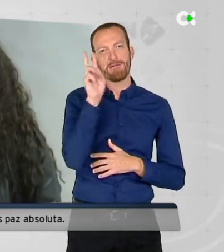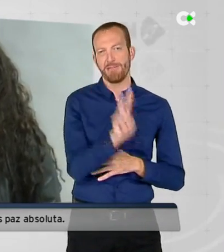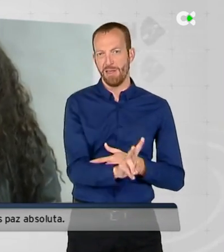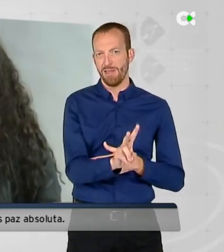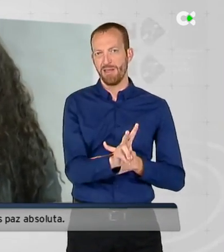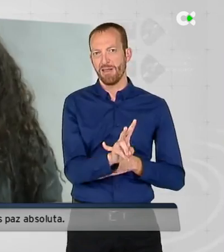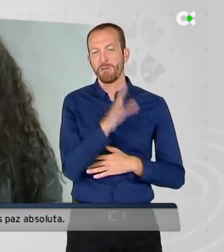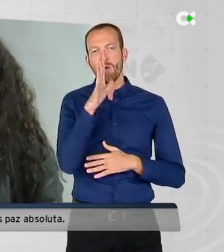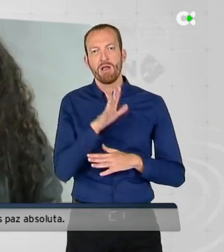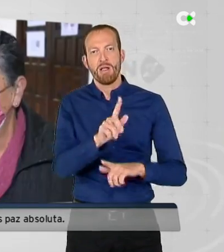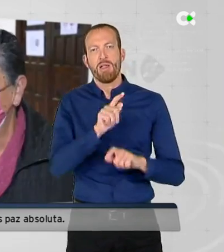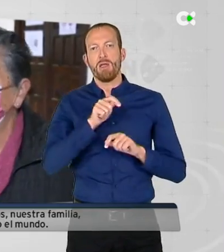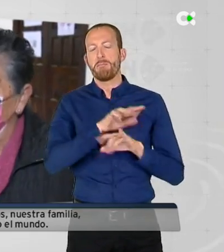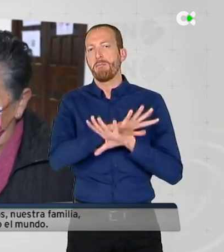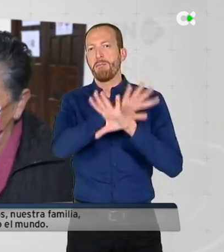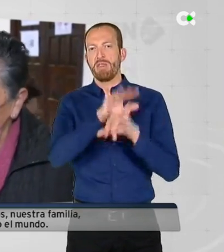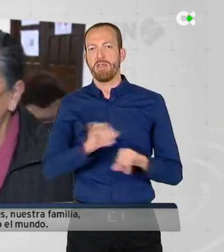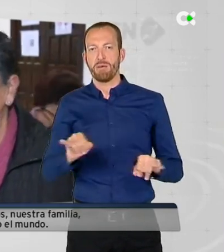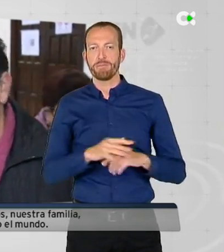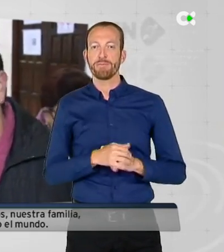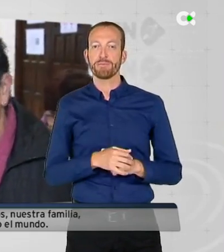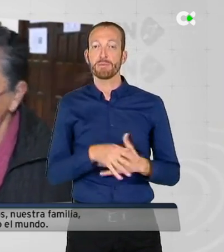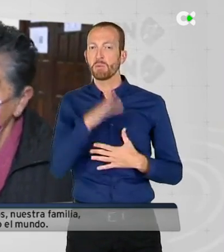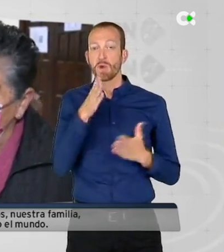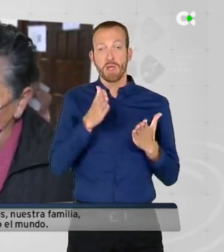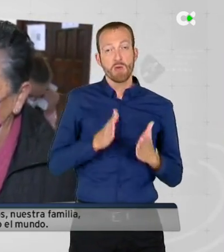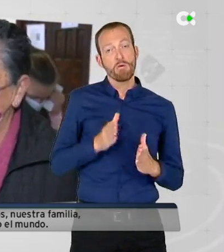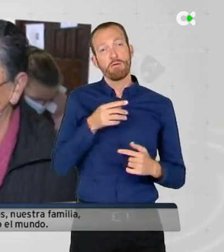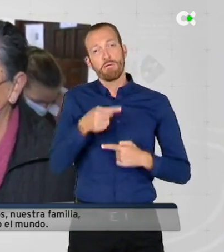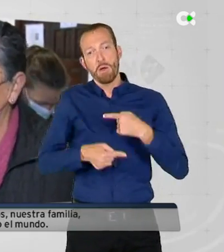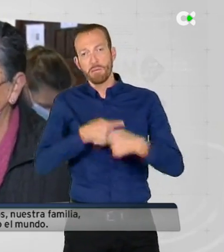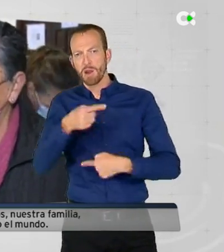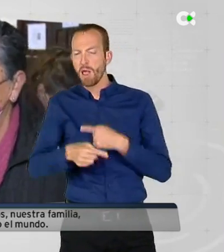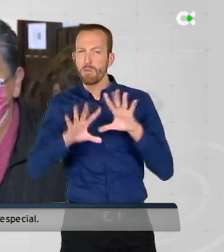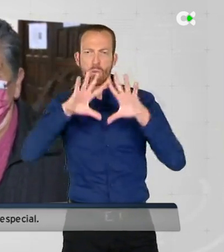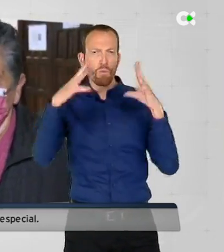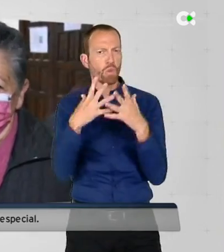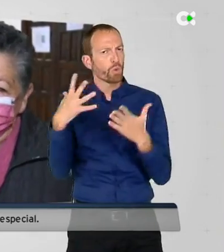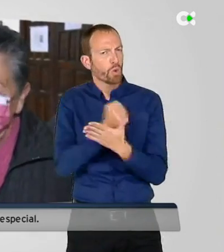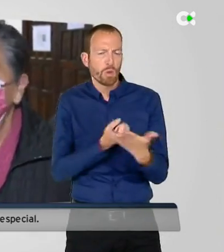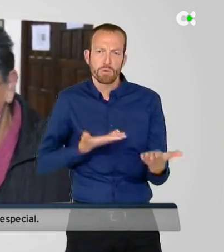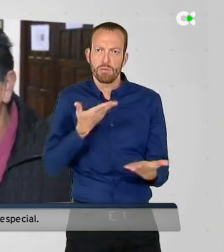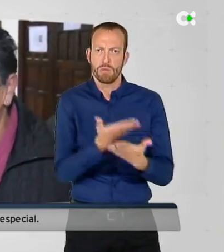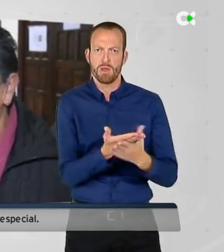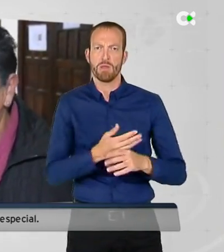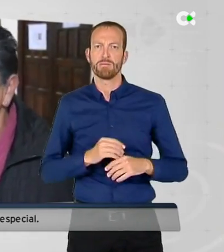llegar aquí es paz absoluta. Por nuestros hijos, por nuestra familia y por todo el mundo, pero es